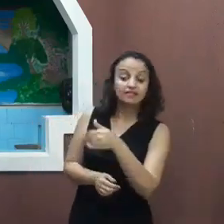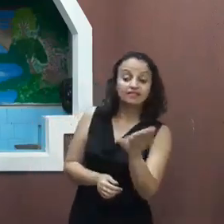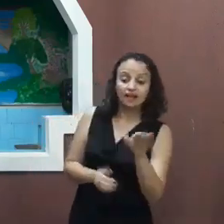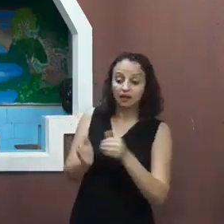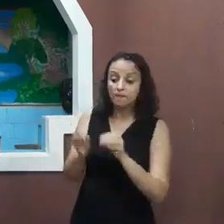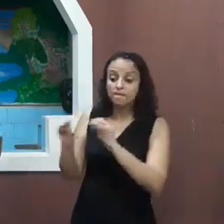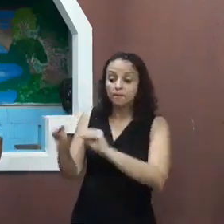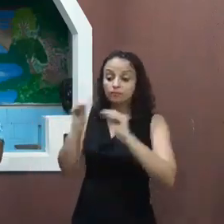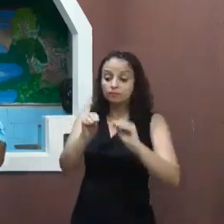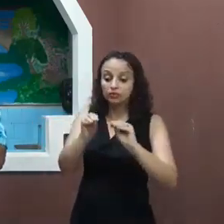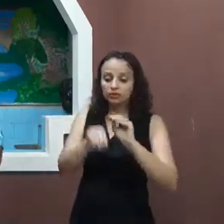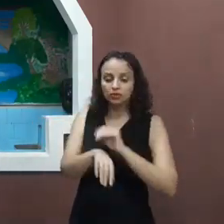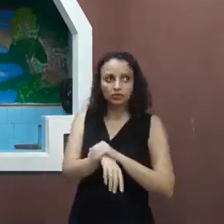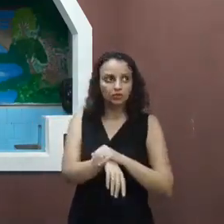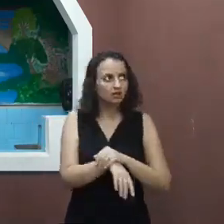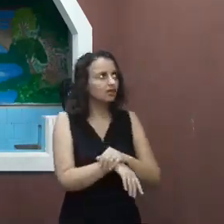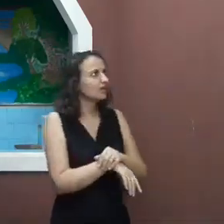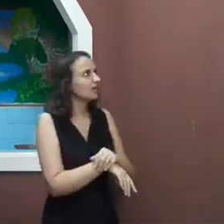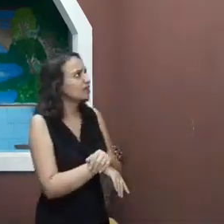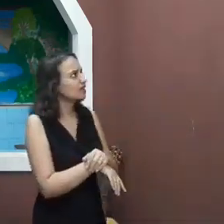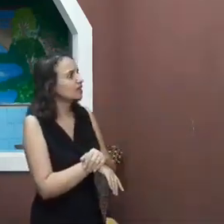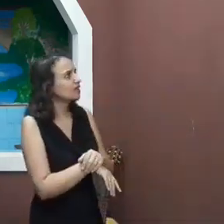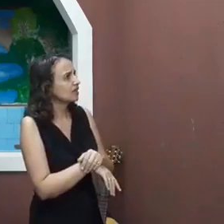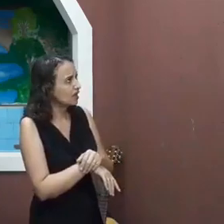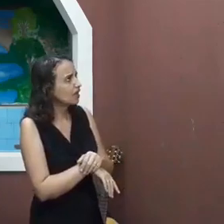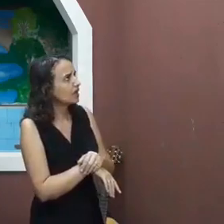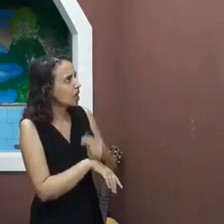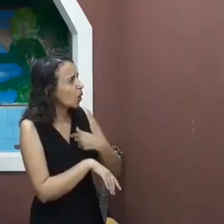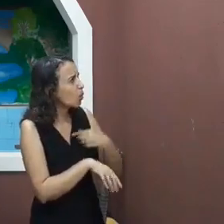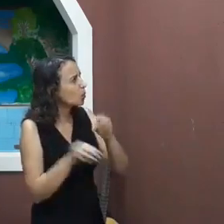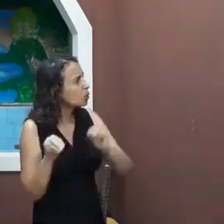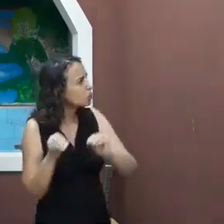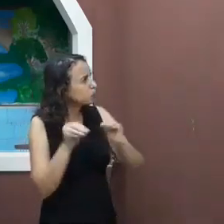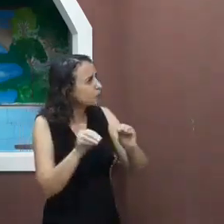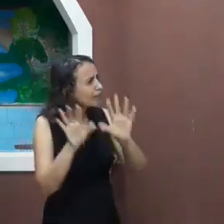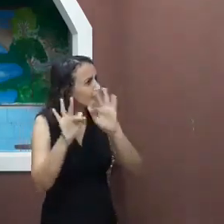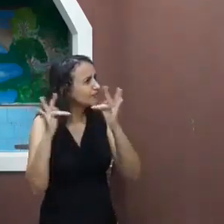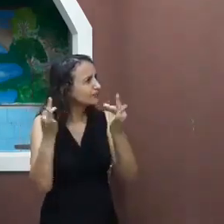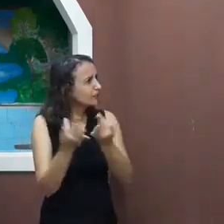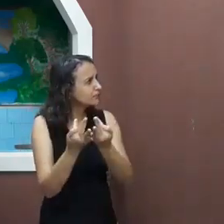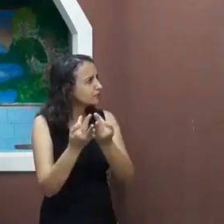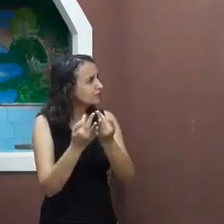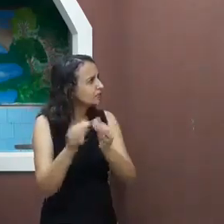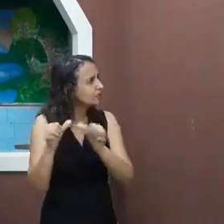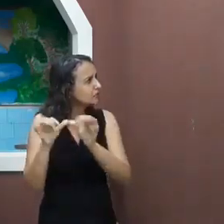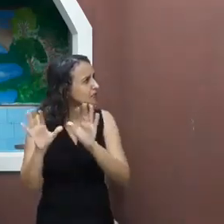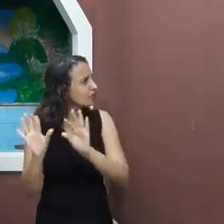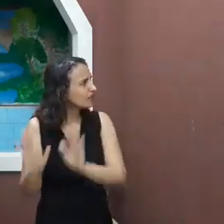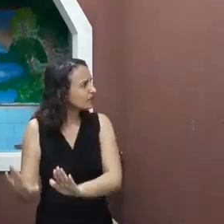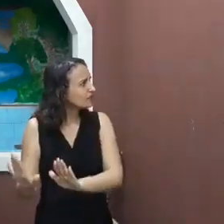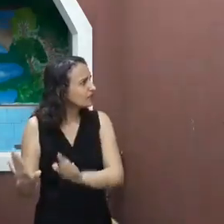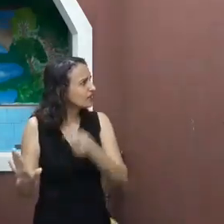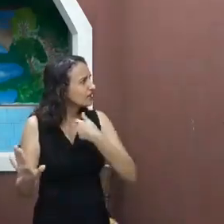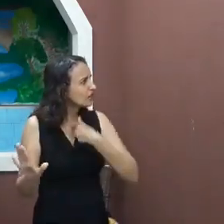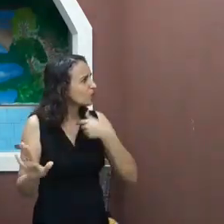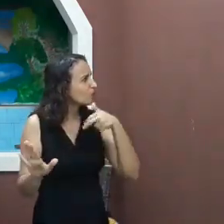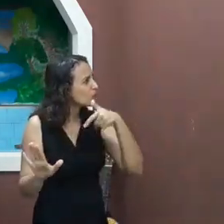é interessante que Deus não falou que terra que é. Falou: ó, você pega, você larga tudo, você vai andando e no caminho eu te mostro. Isso que é fé.